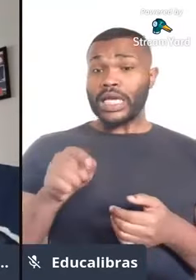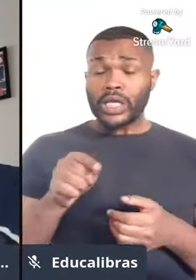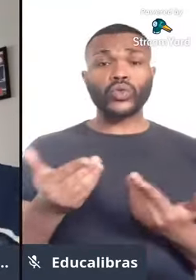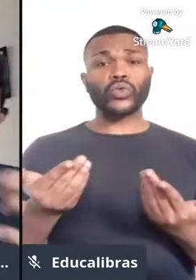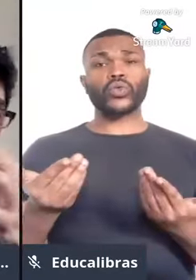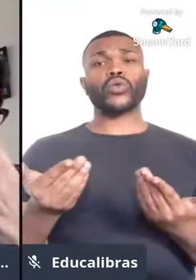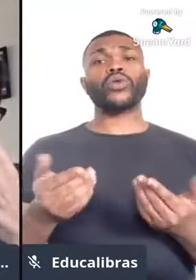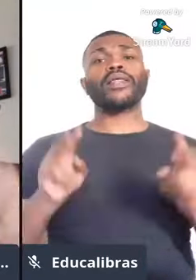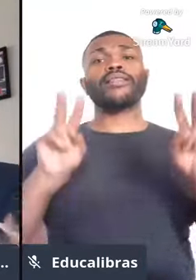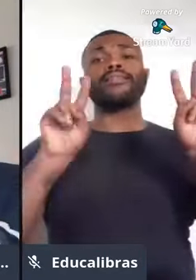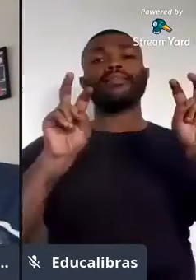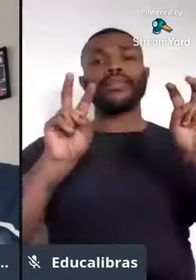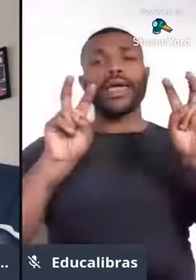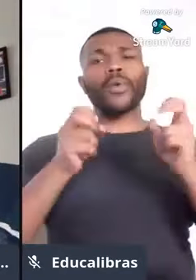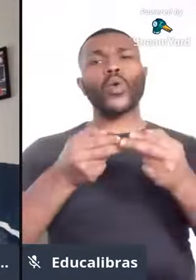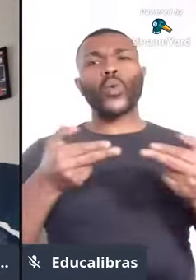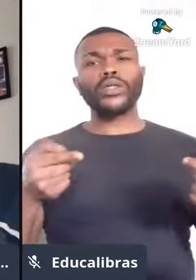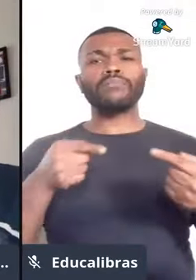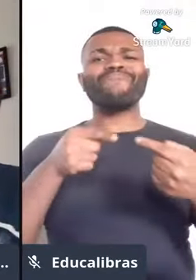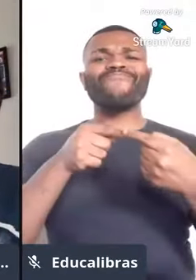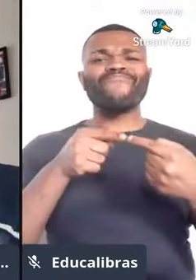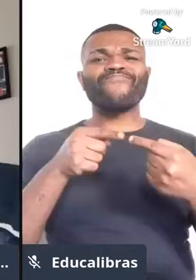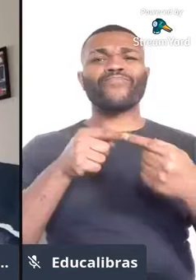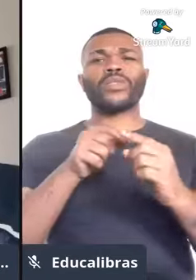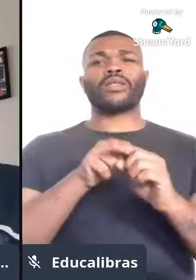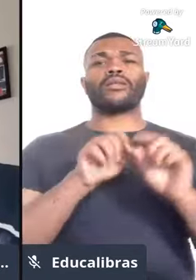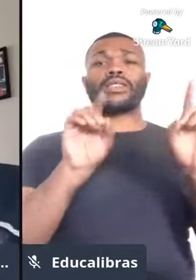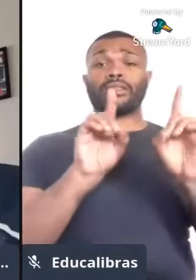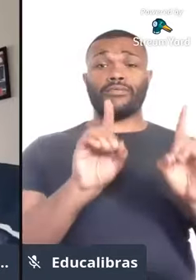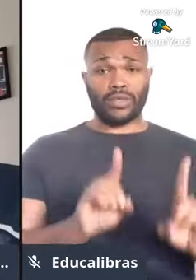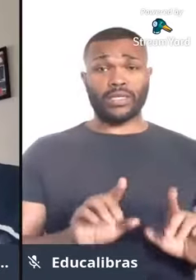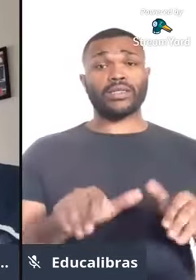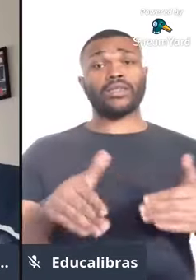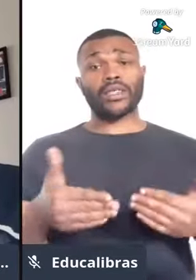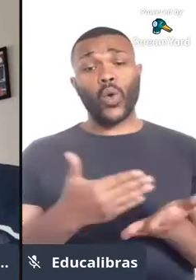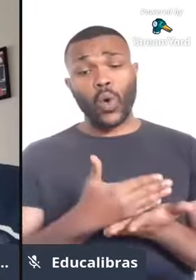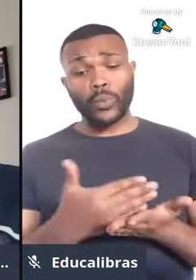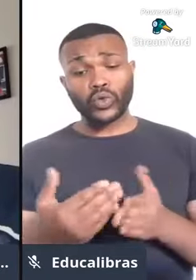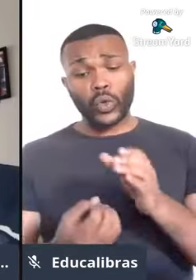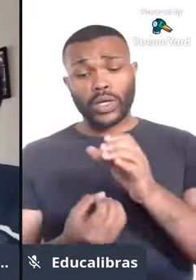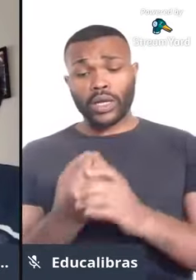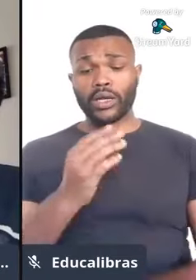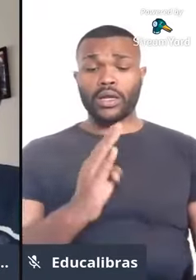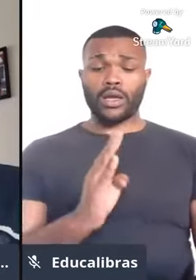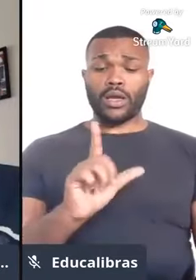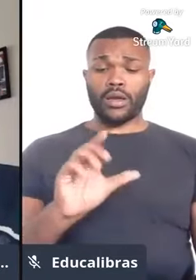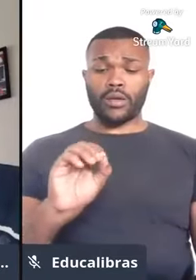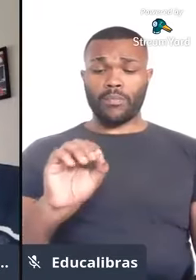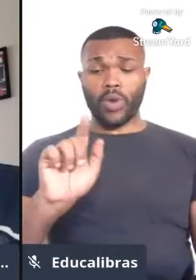sobre o que está em volta. E aí, a partir disso, nasceu o blog está no ar até hoje. Eu sou